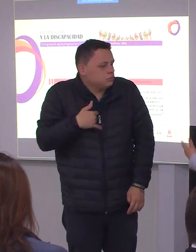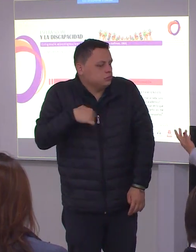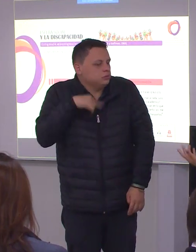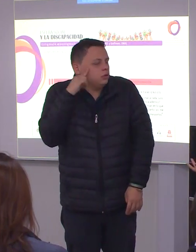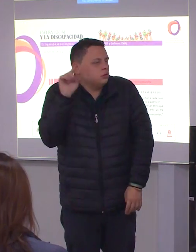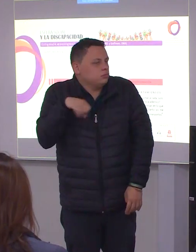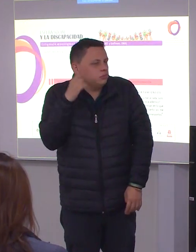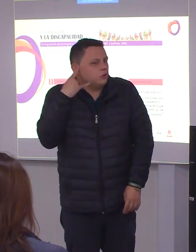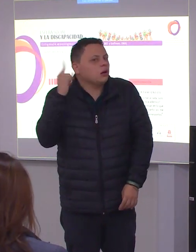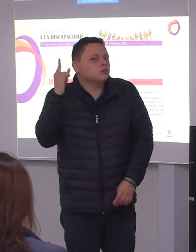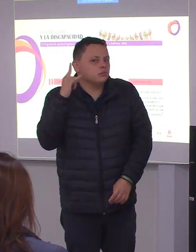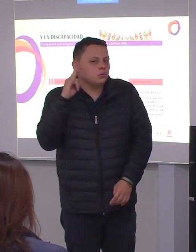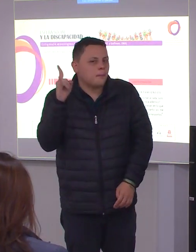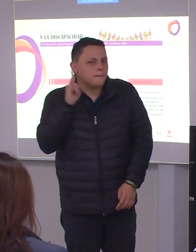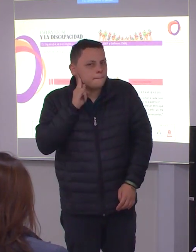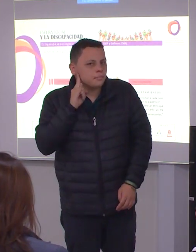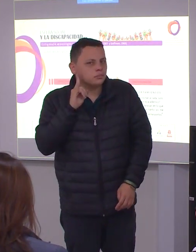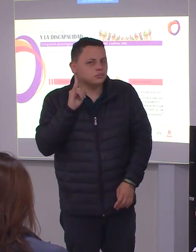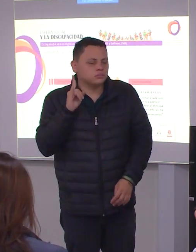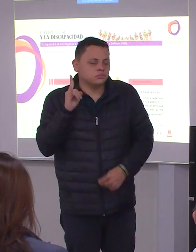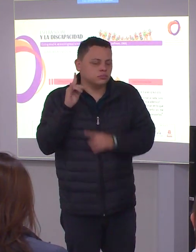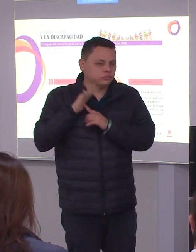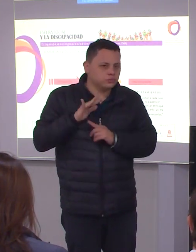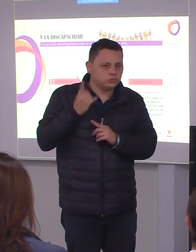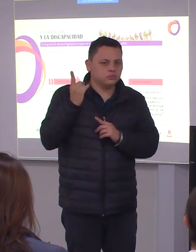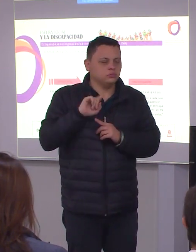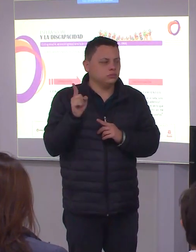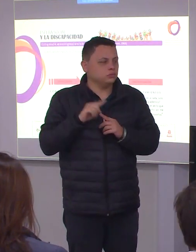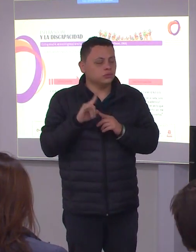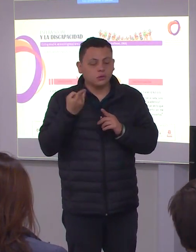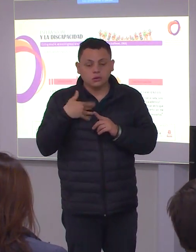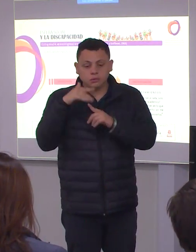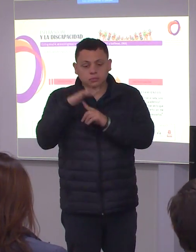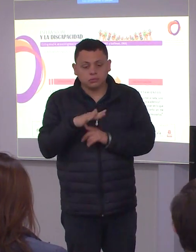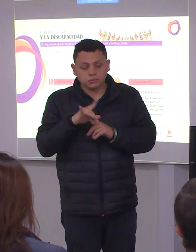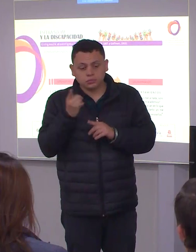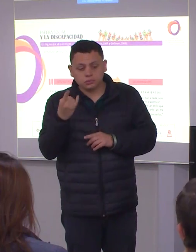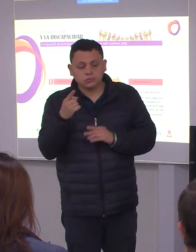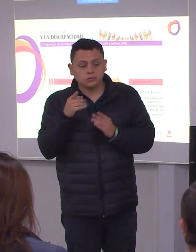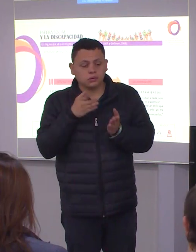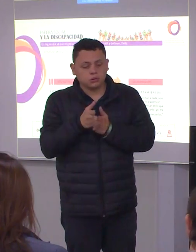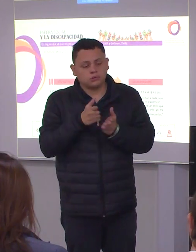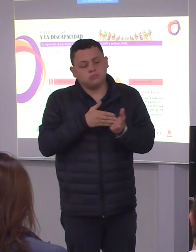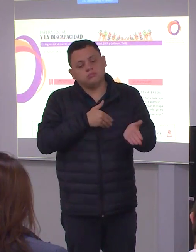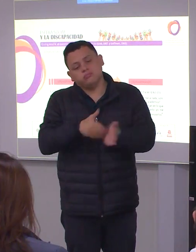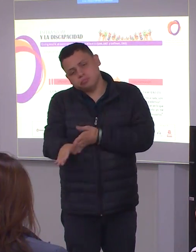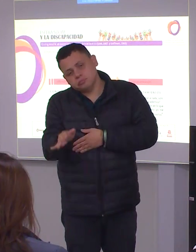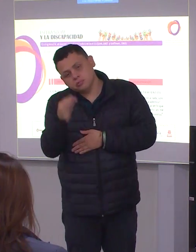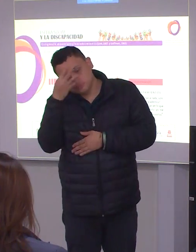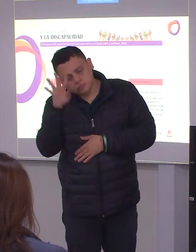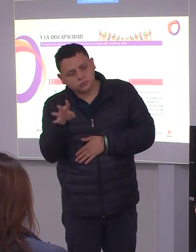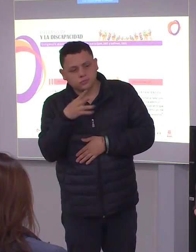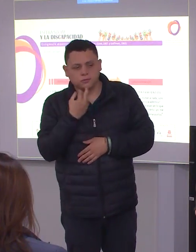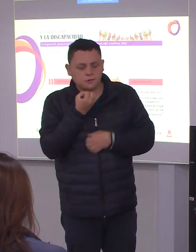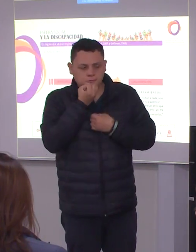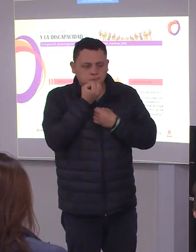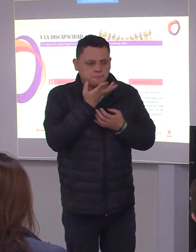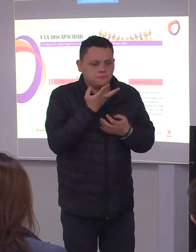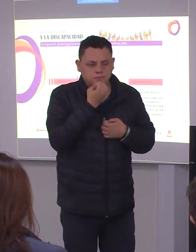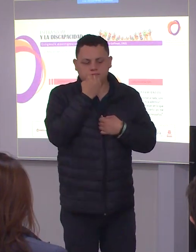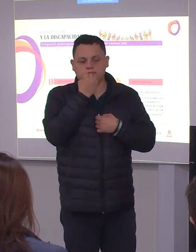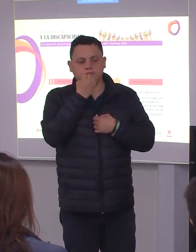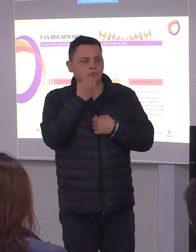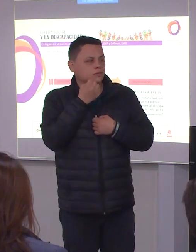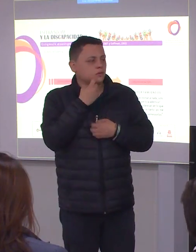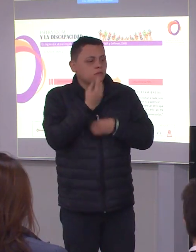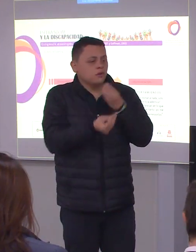hay prejuicios entonces si se enteran de mi condición es posible que me saquen del programa prefiero no contarle a nadie si